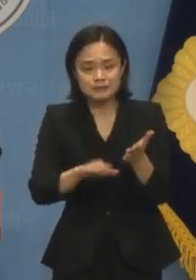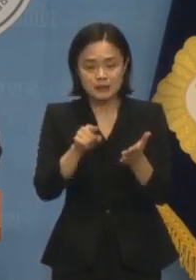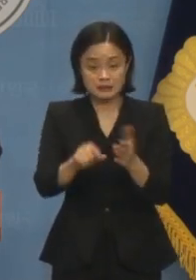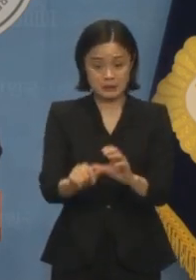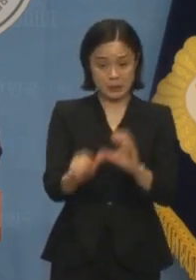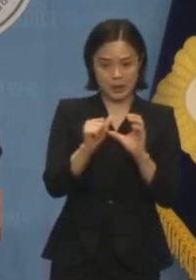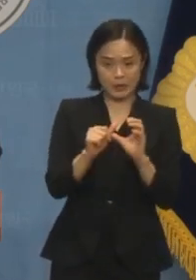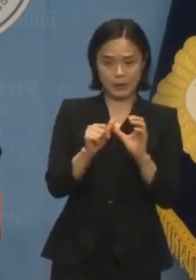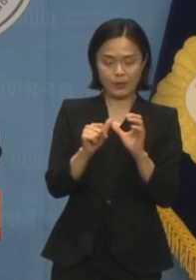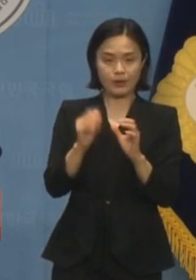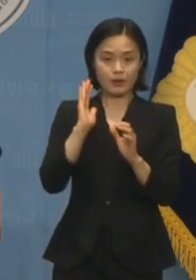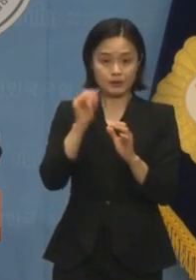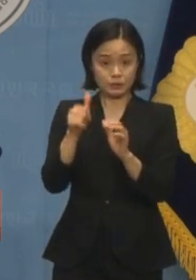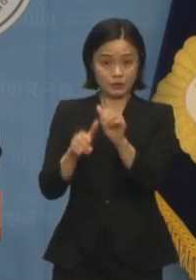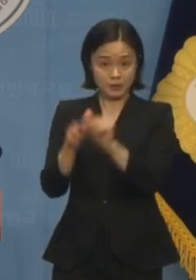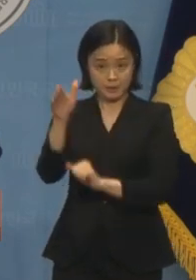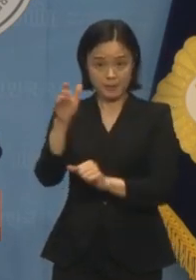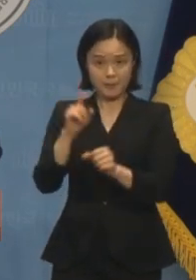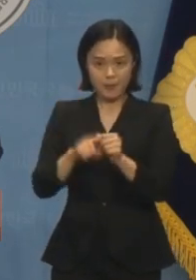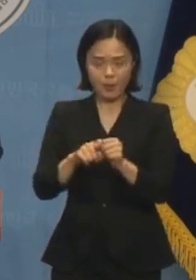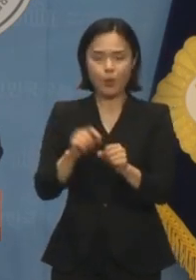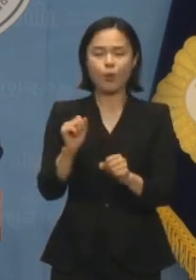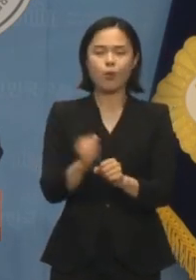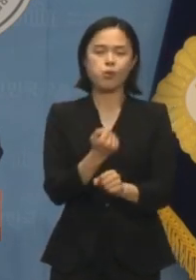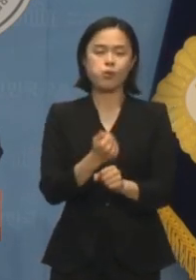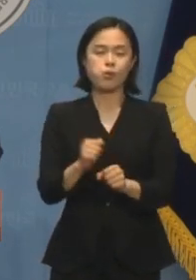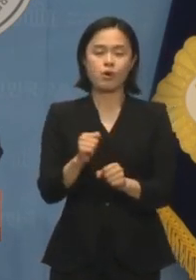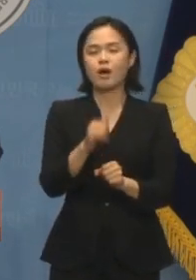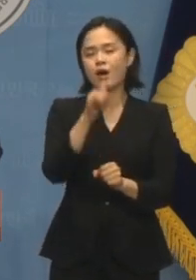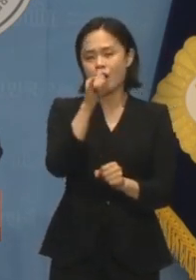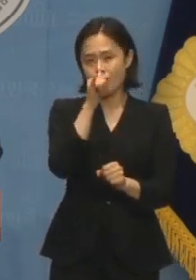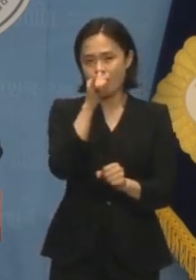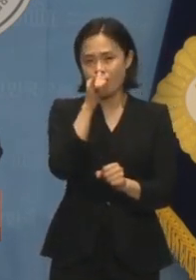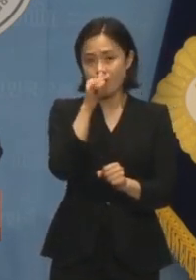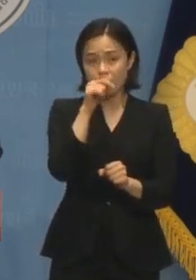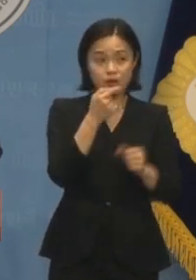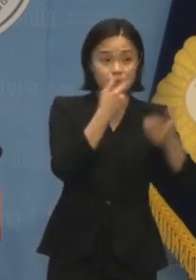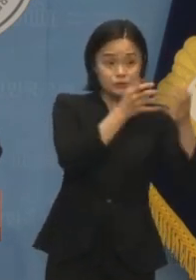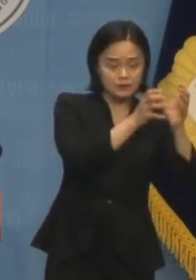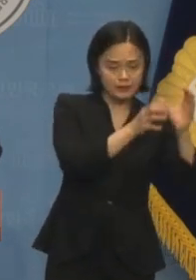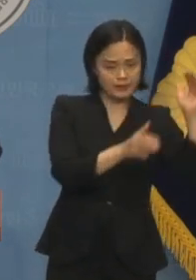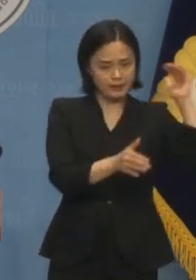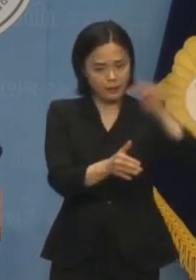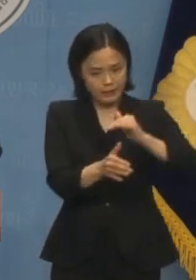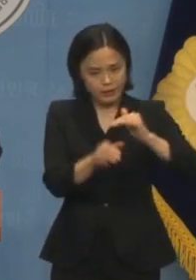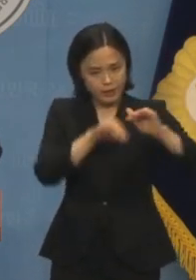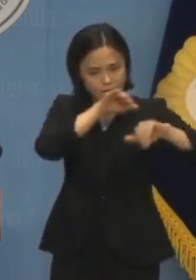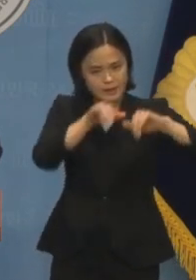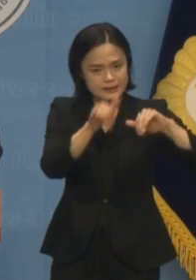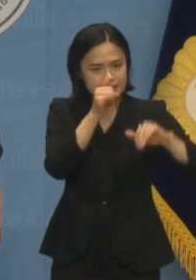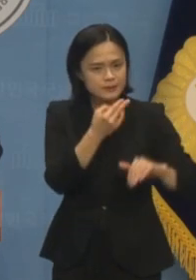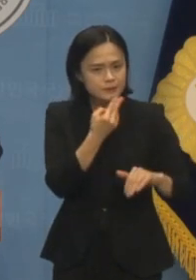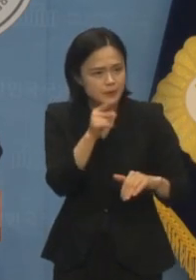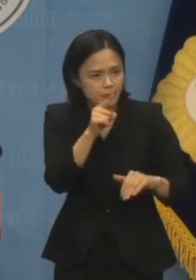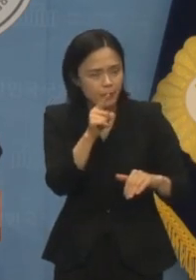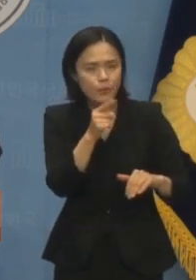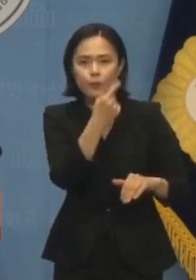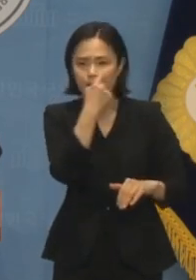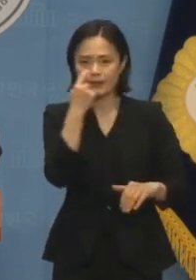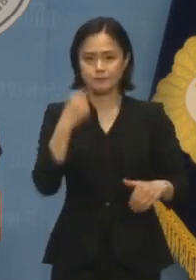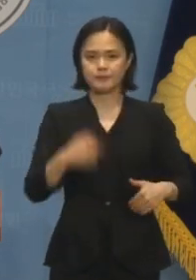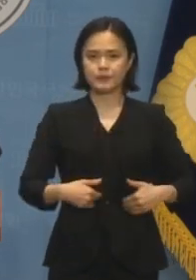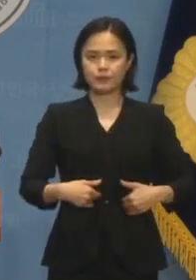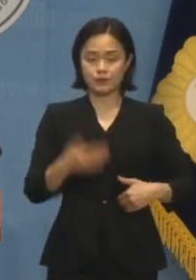남아있습니다. 이처럼 실체가 없는 음모론에 민주당이 관여했는지 여부입니다. 지난 6월 21일 민주당